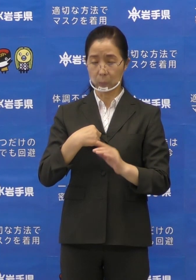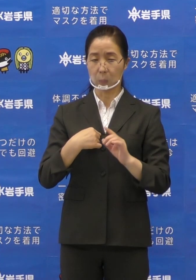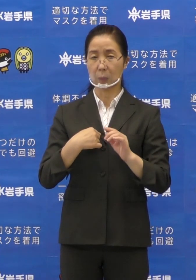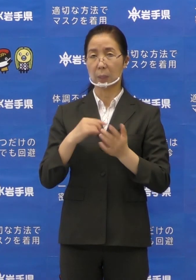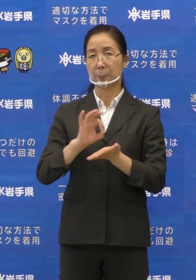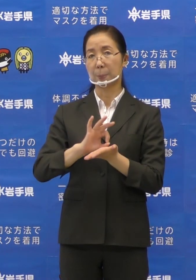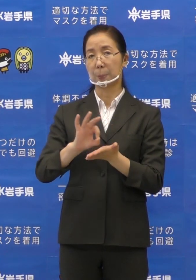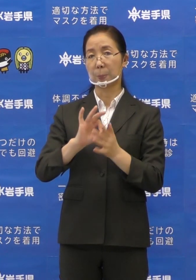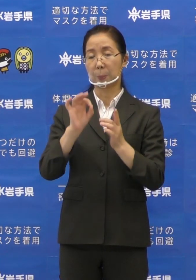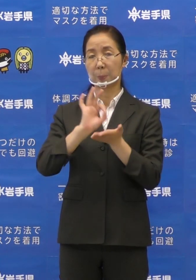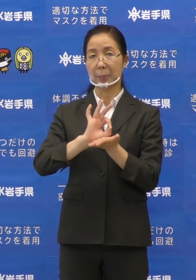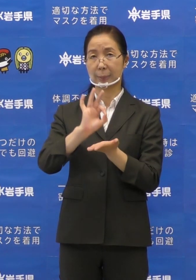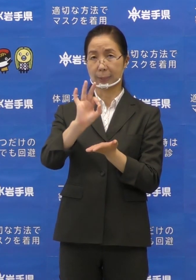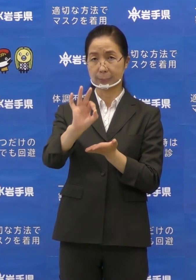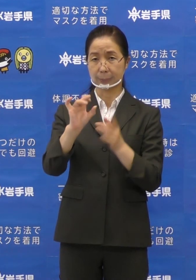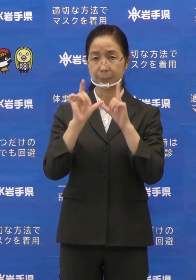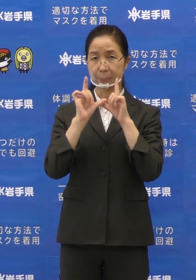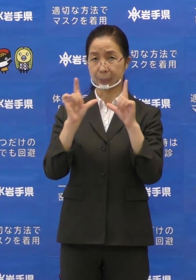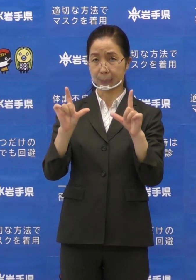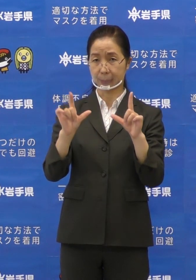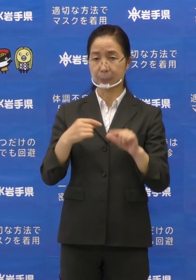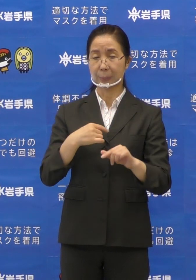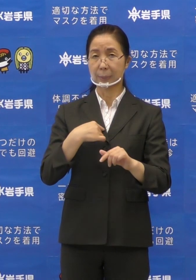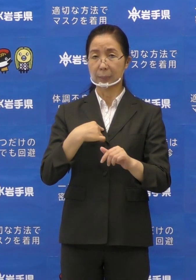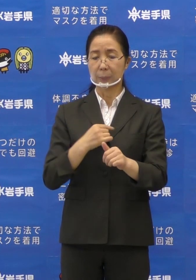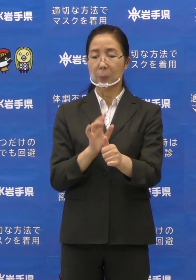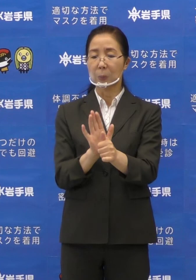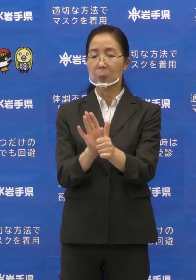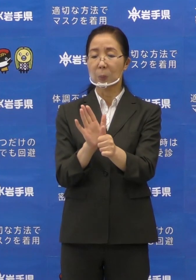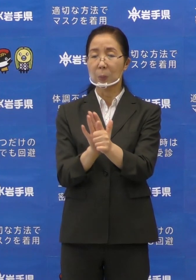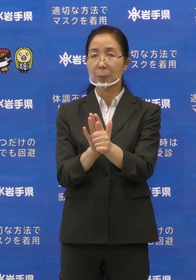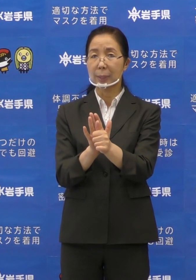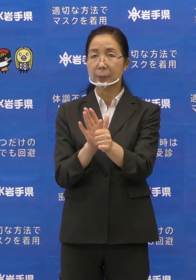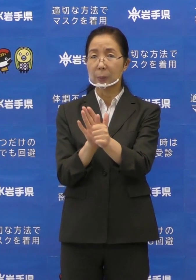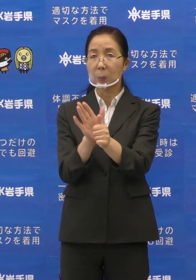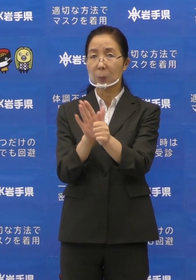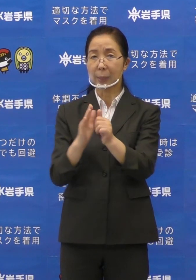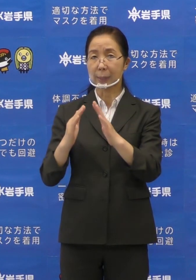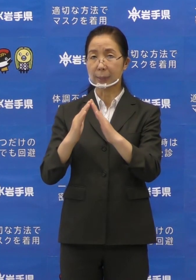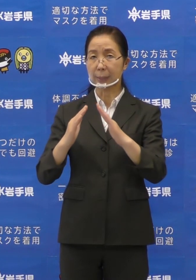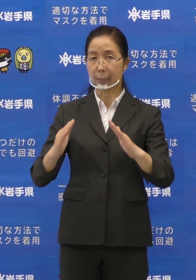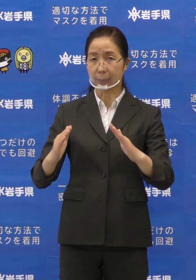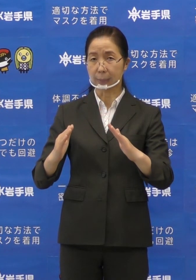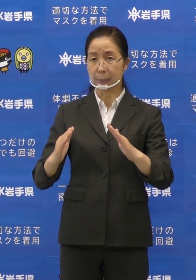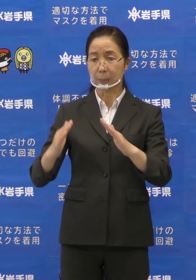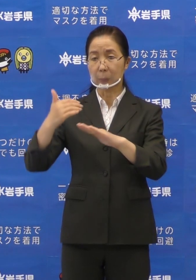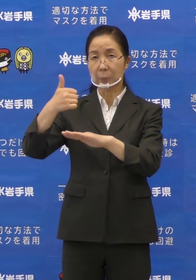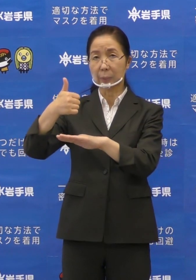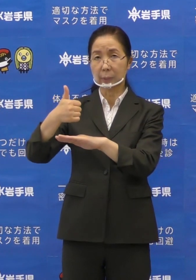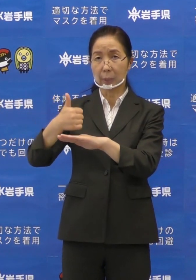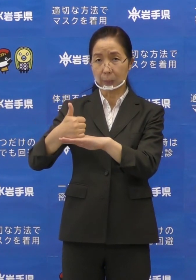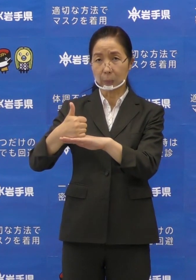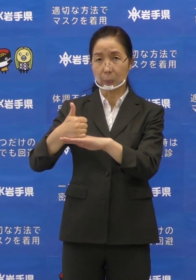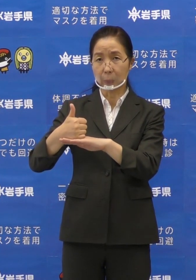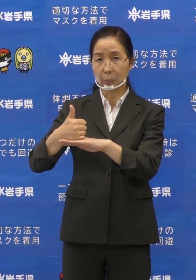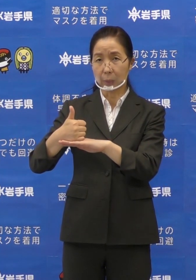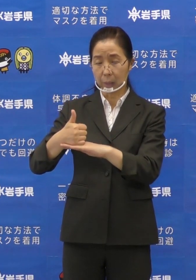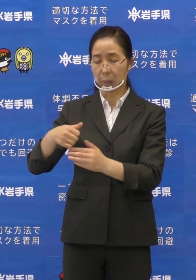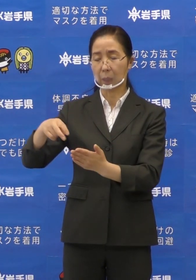ですね、私の後援会の会長さんから読み上げて、いただきまして